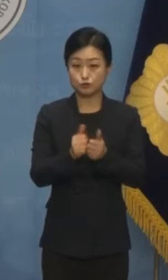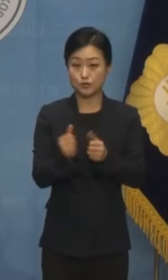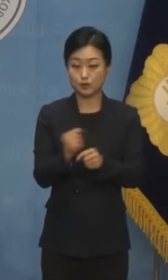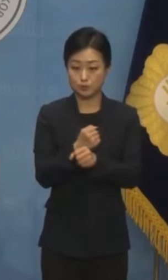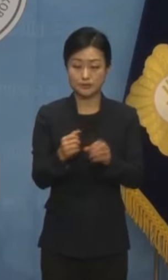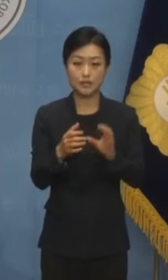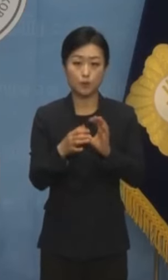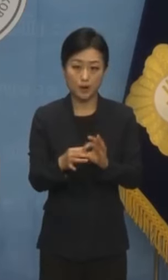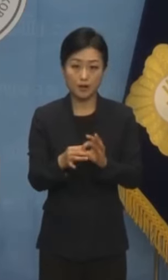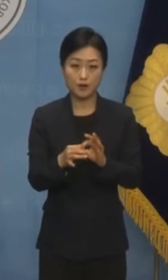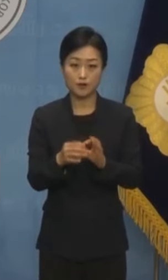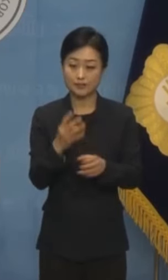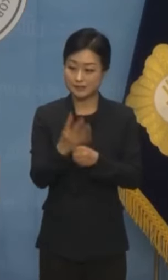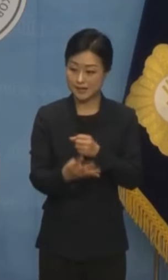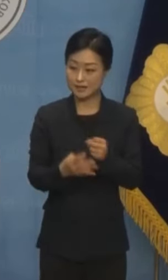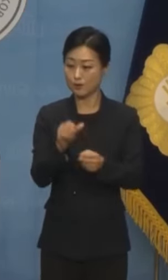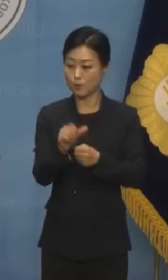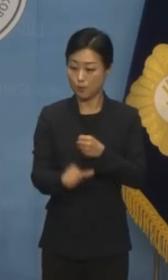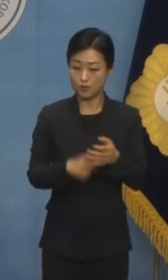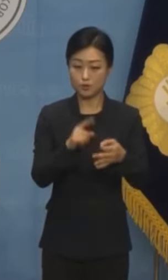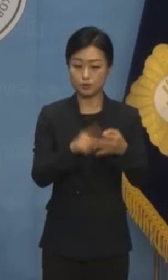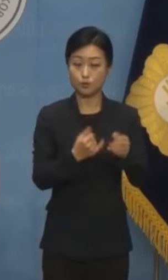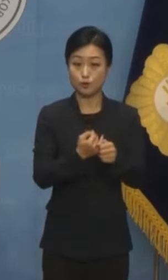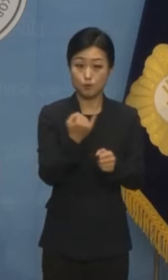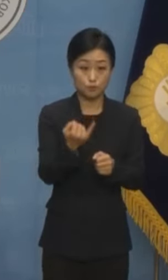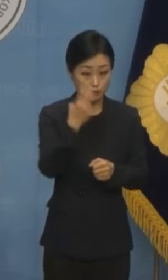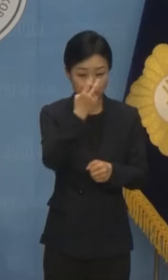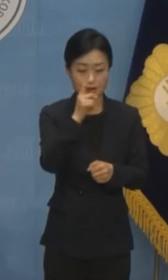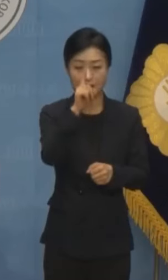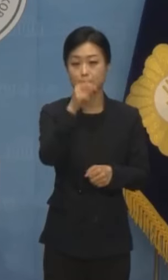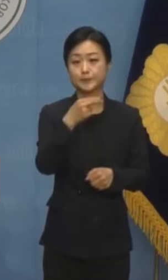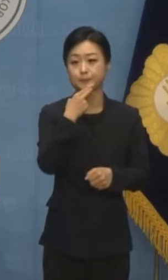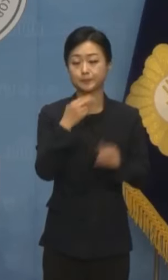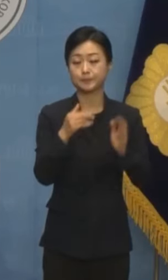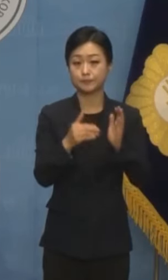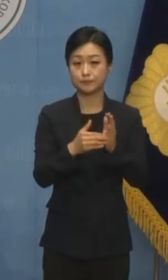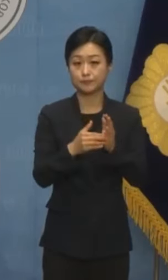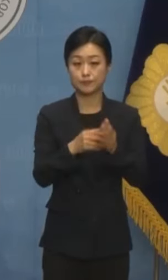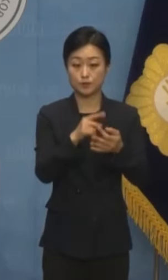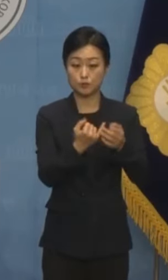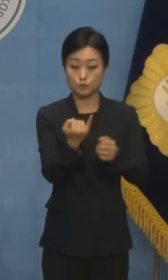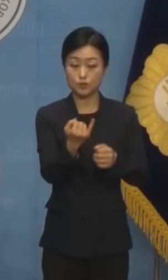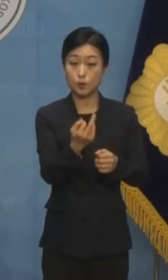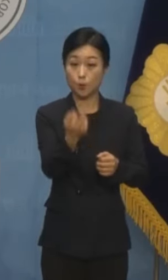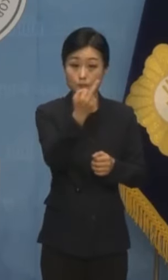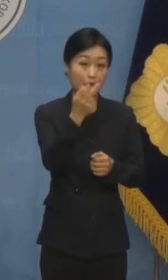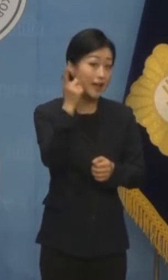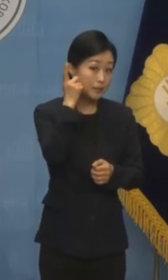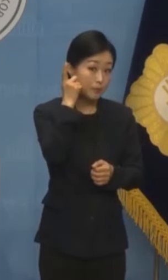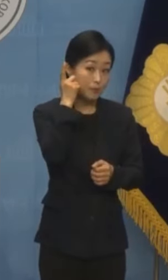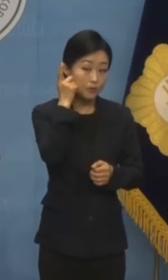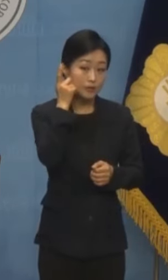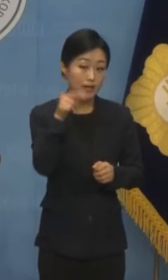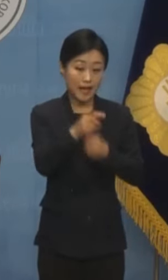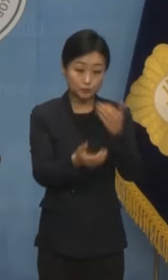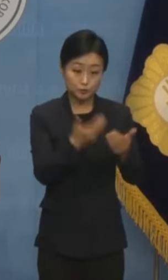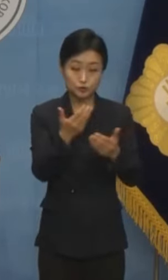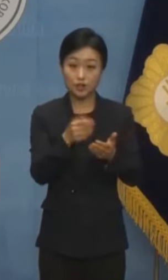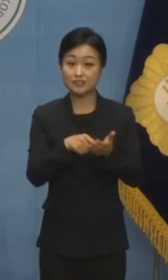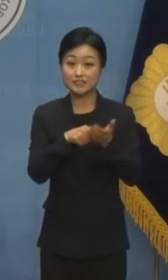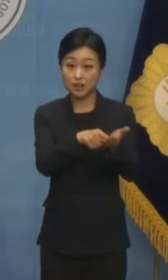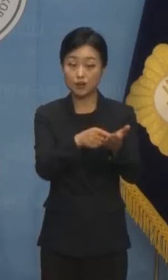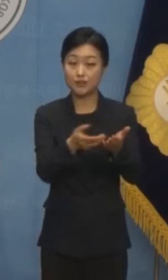포함하여 4, 5년째 이 김건희 일가에 대한 수사는 전혀 하지 않아서 김건희 오빠에 대한 핸드폰 압수수색을 경찰이 세 번이나